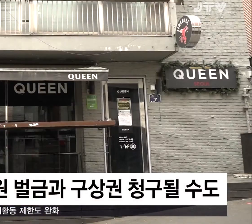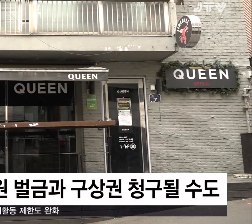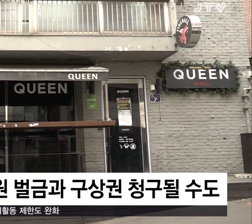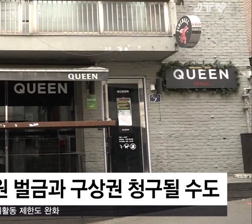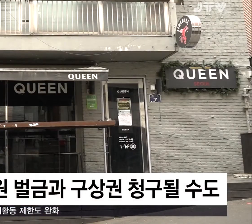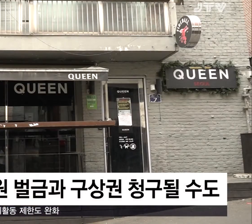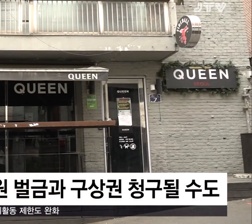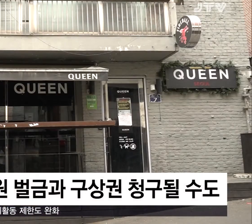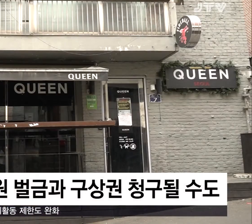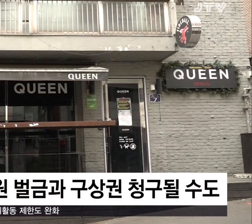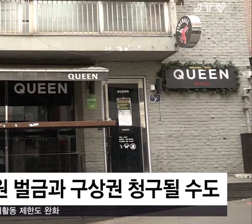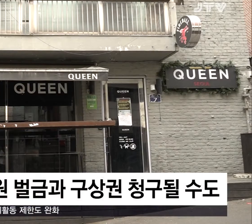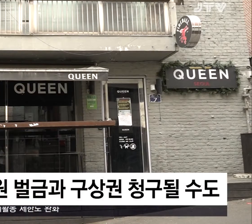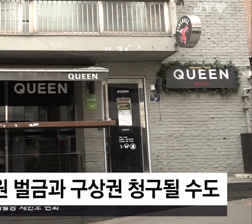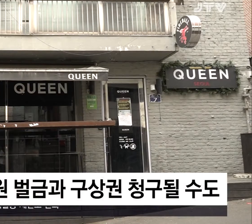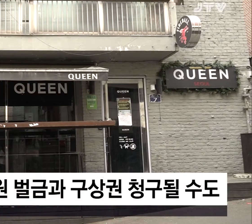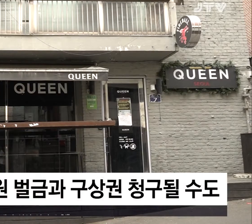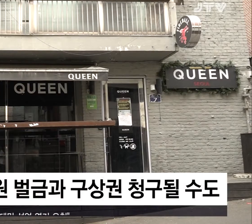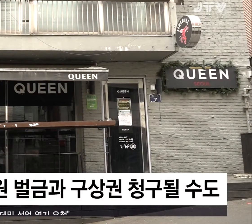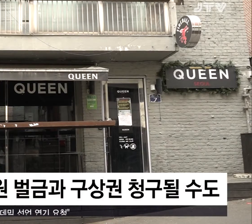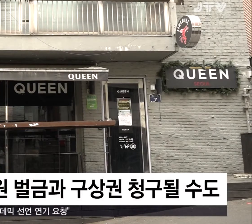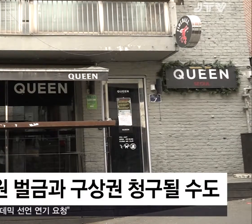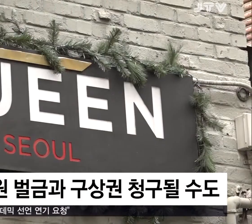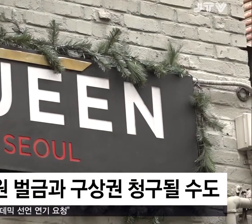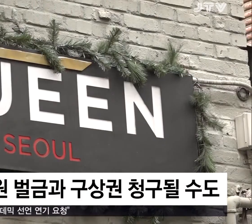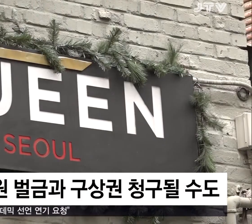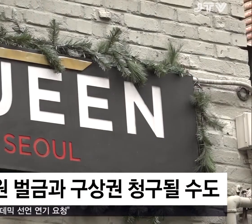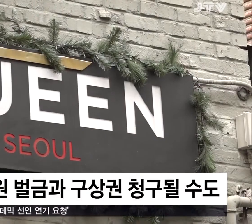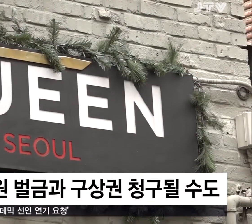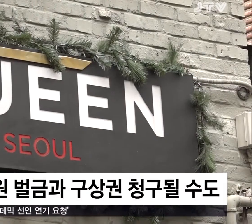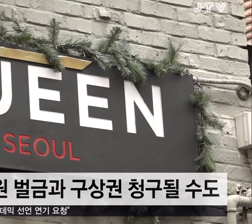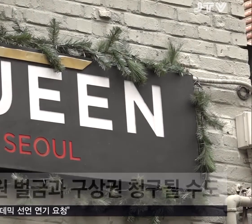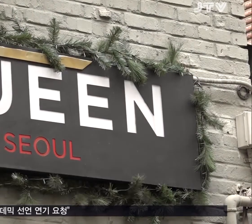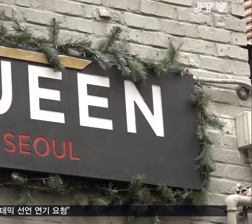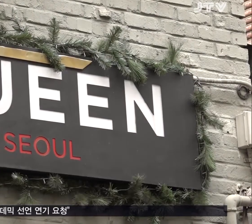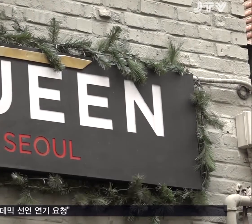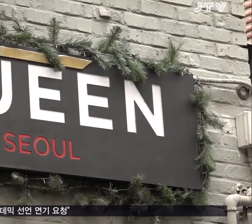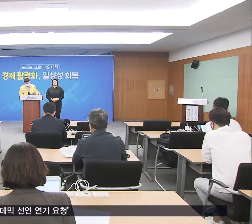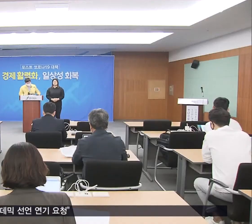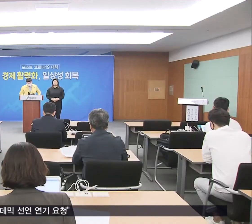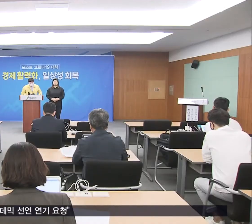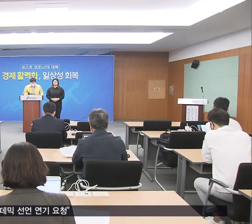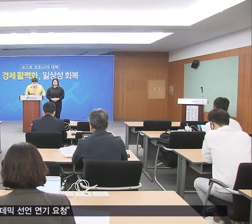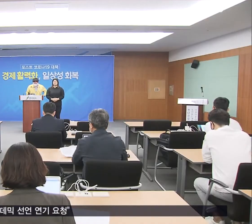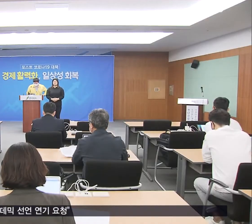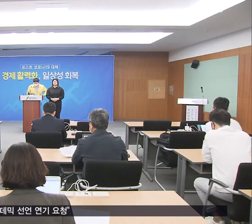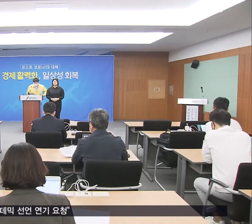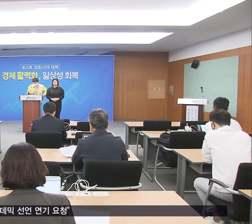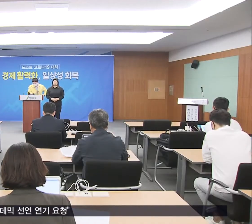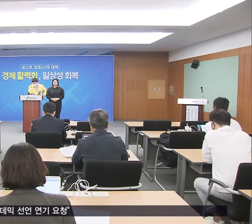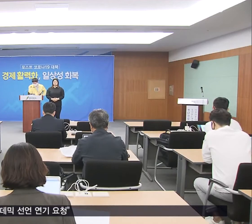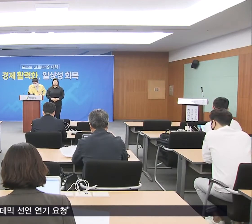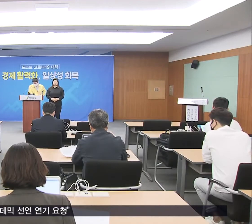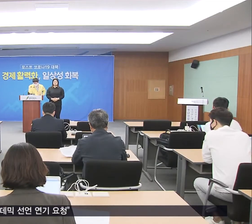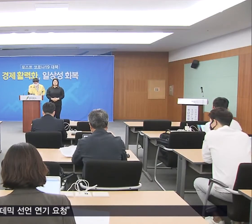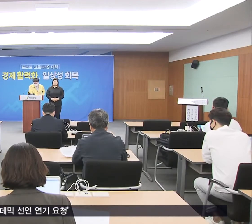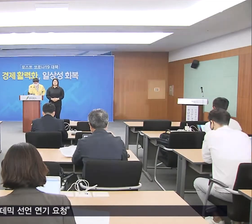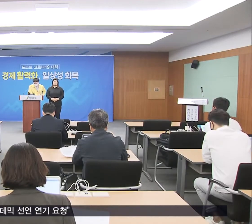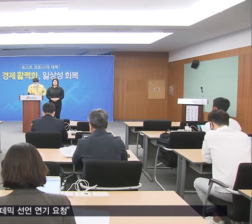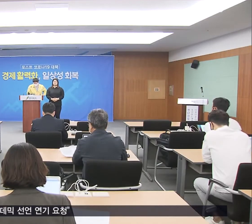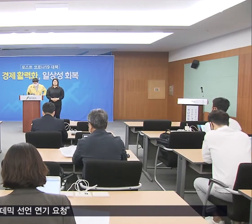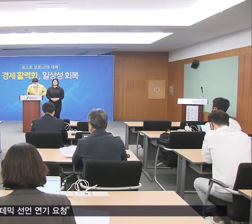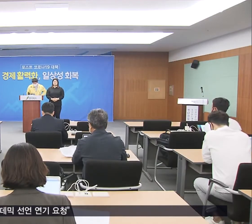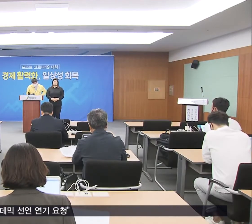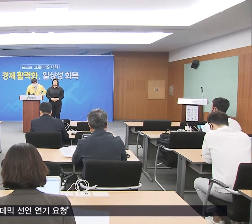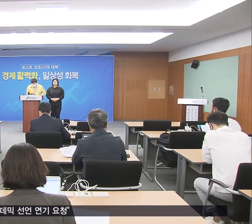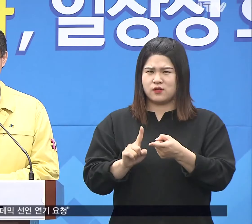하나 감염이 확산되면 방역 비용에 대한 구상권이 청구될 수도 있습니다. 전라북도는 검사는 무료이고